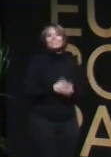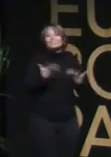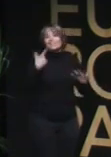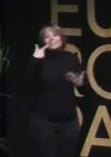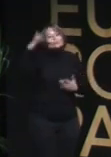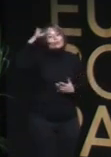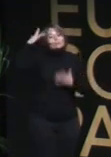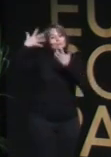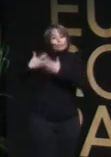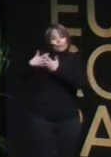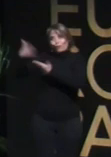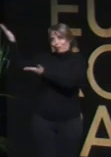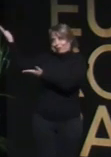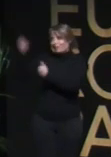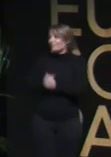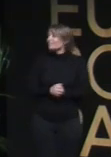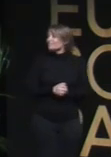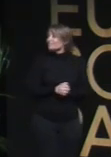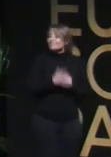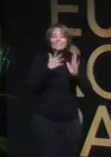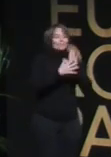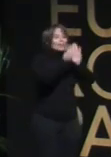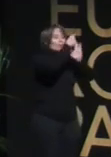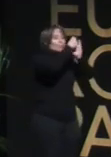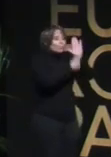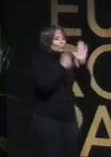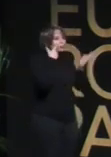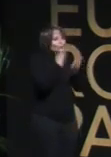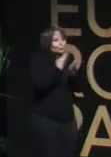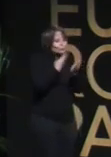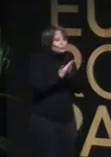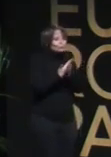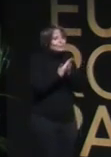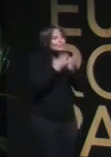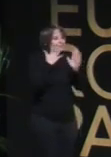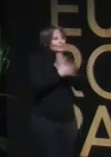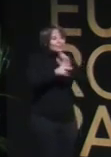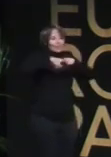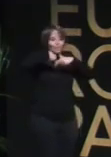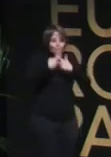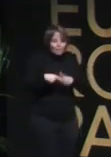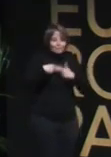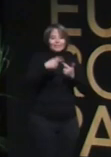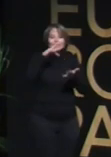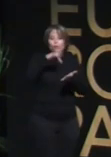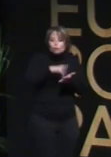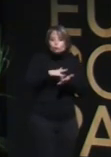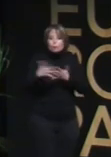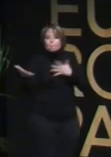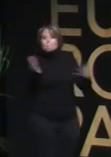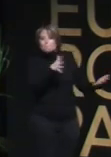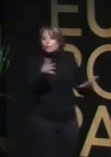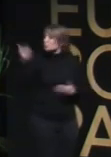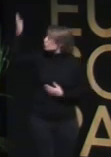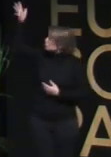lo que funciona. Esto es lo que los puntos claves que han demostrado que parece que hacen que en las familias que se consiguen desarrollar más o menos estos